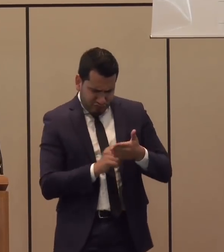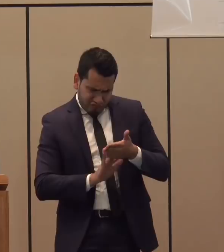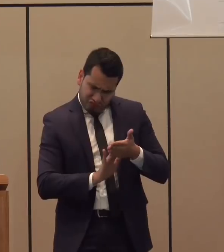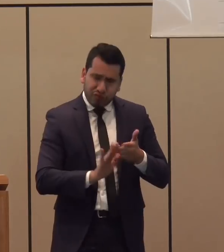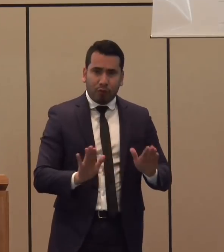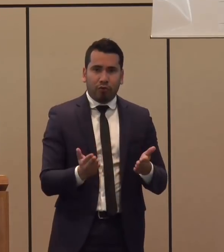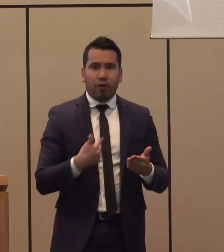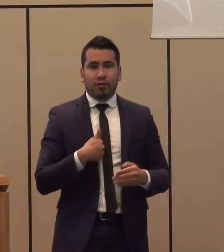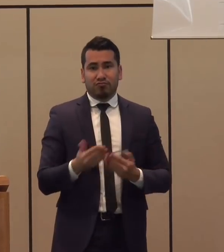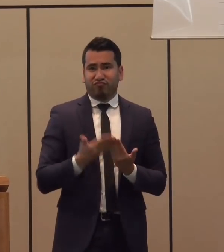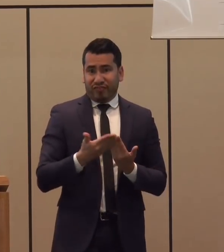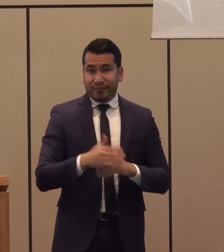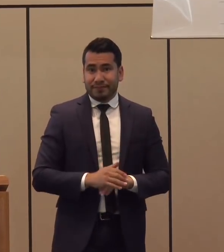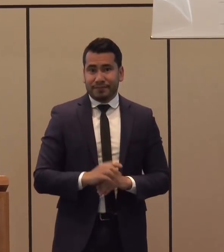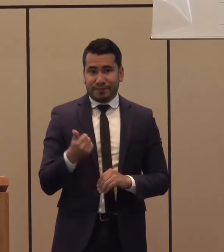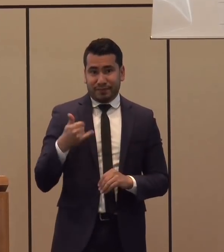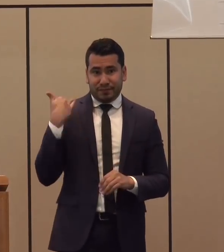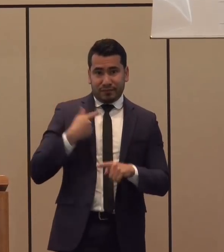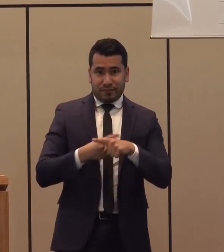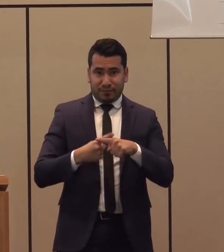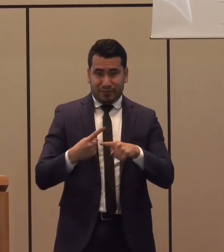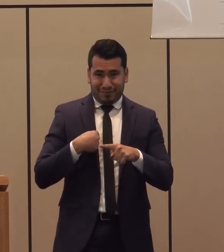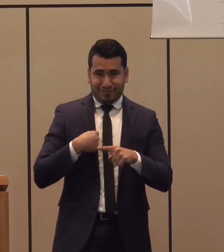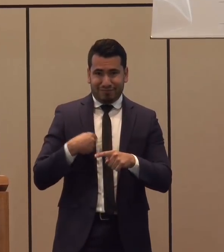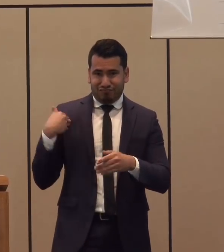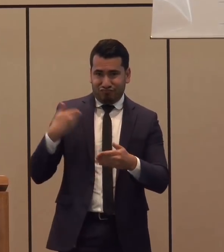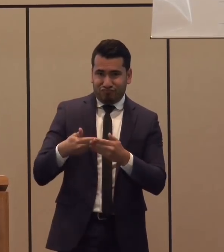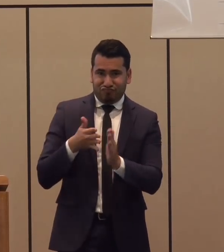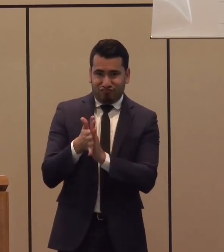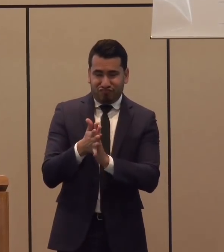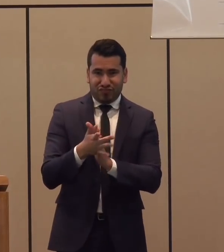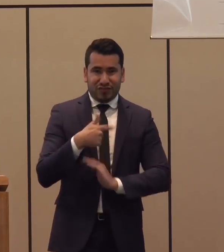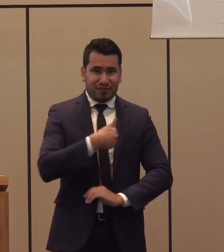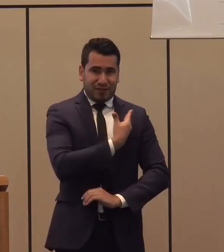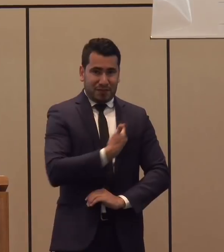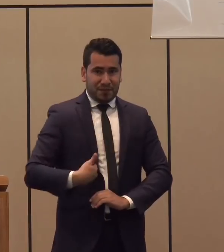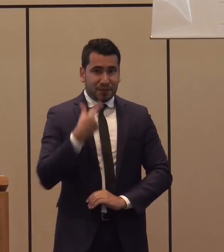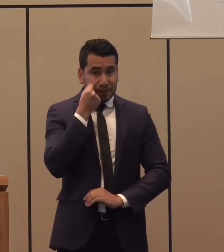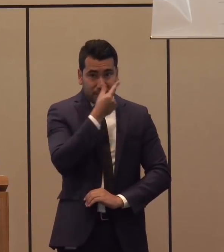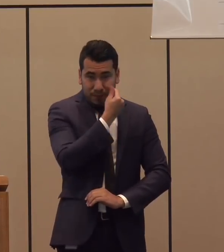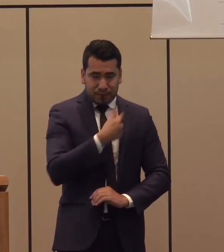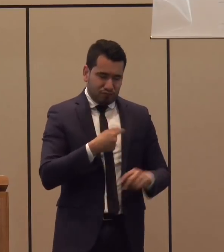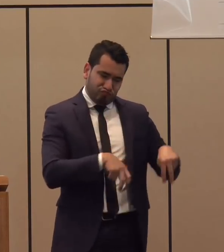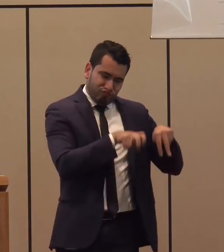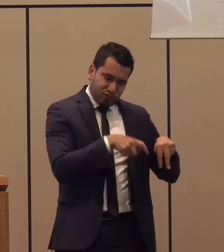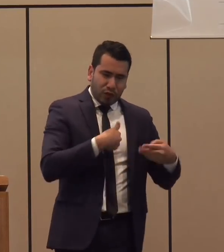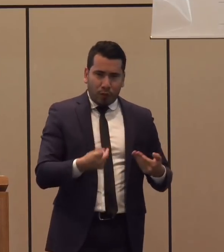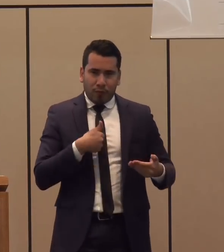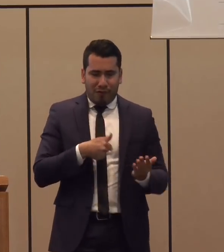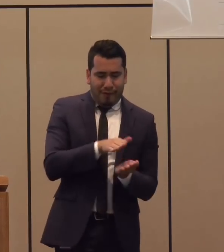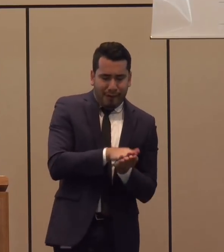primera rendición de cuentas de la campaña de menos trámites con el señor presidente se eliminaron llevar unos ocho